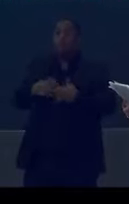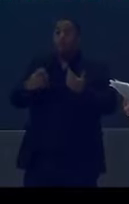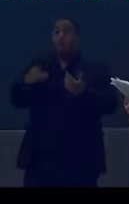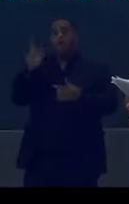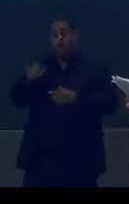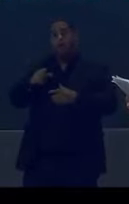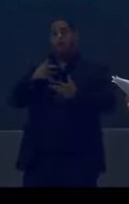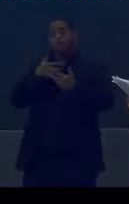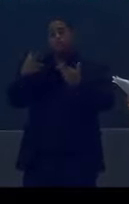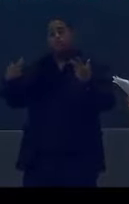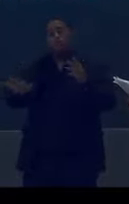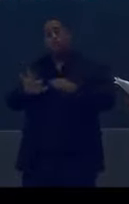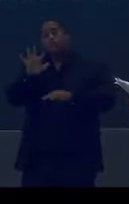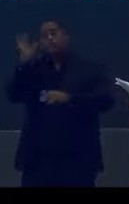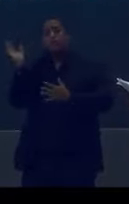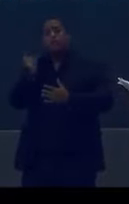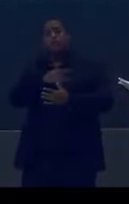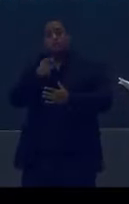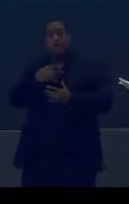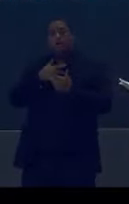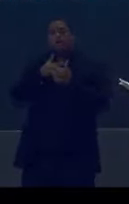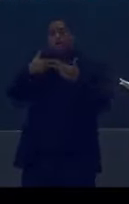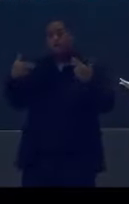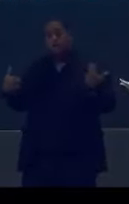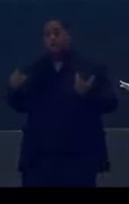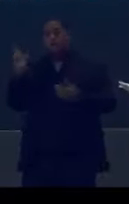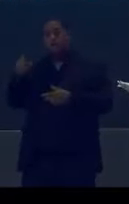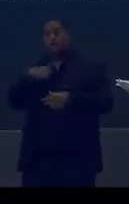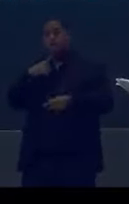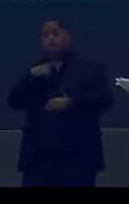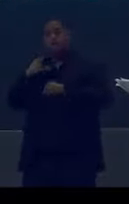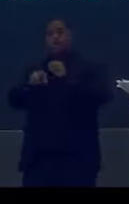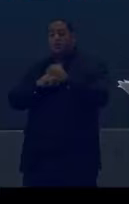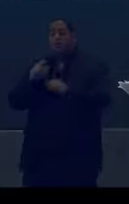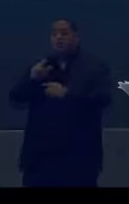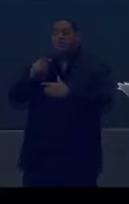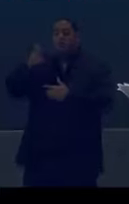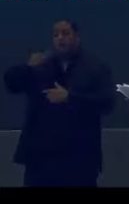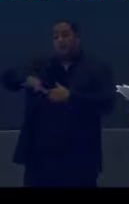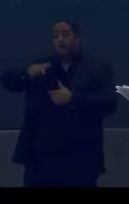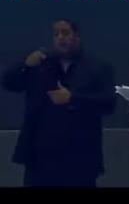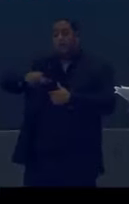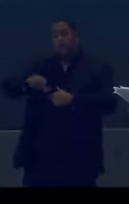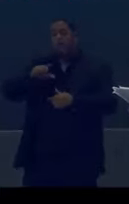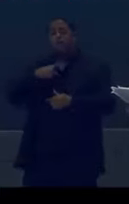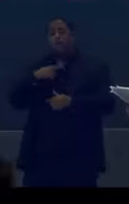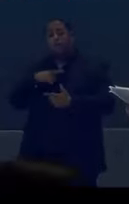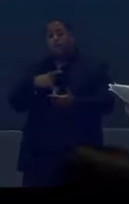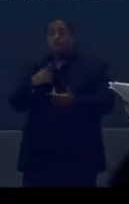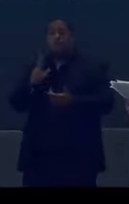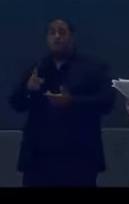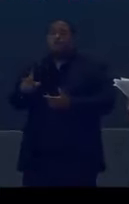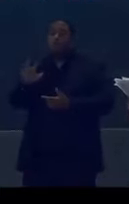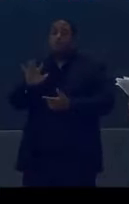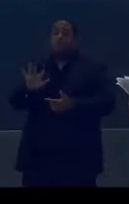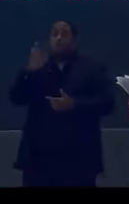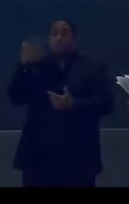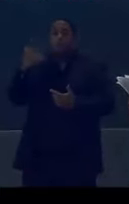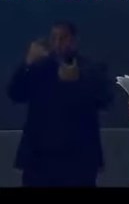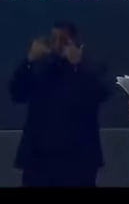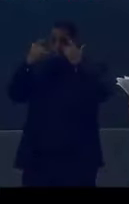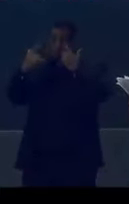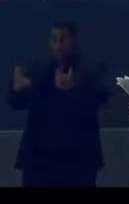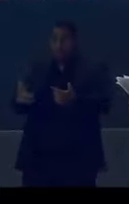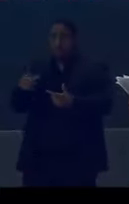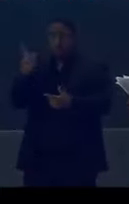uma realidade pavorosa que se põe cada vez mais na ordem do dia. A violência